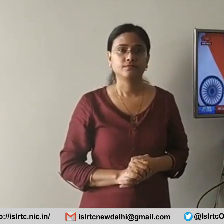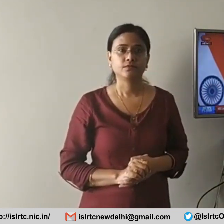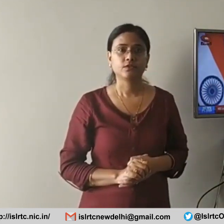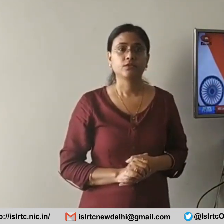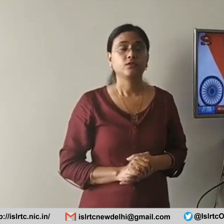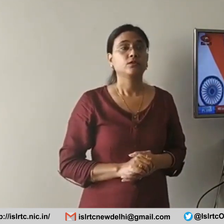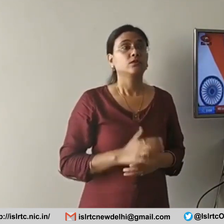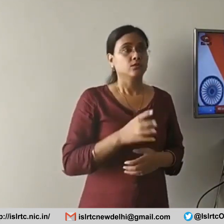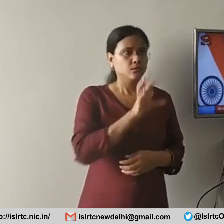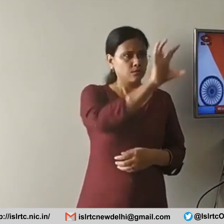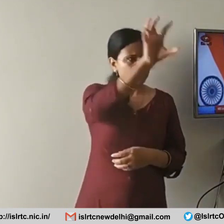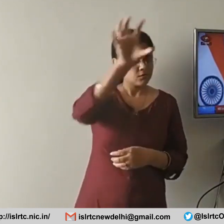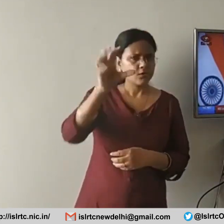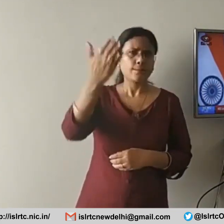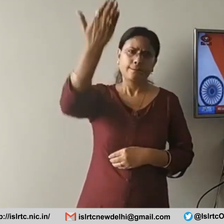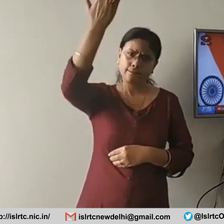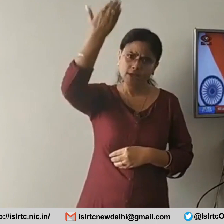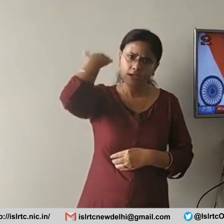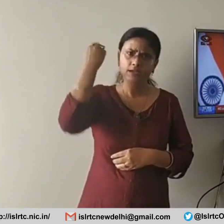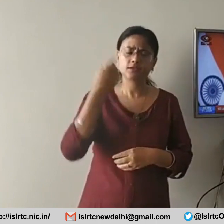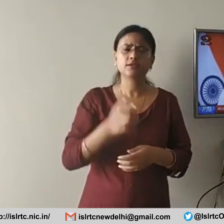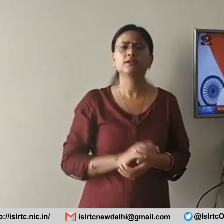कई राज्य तो पहले से ही